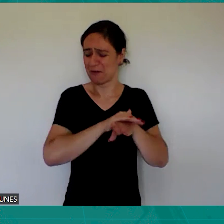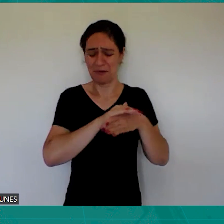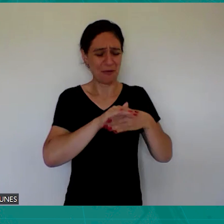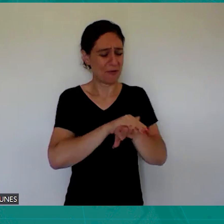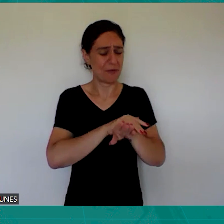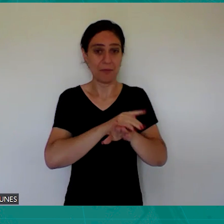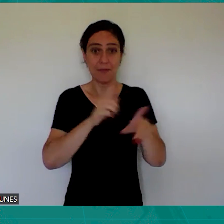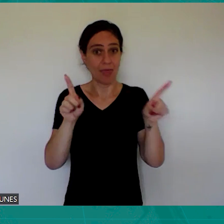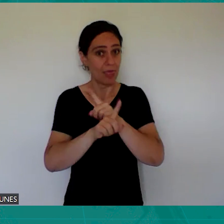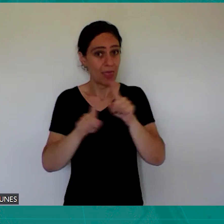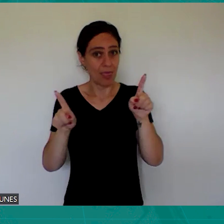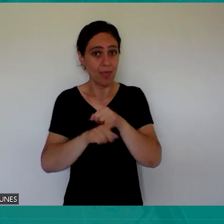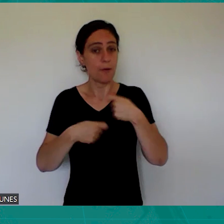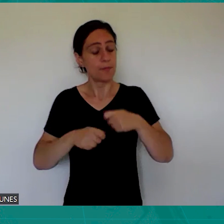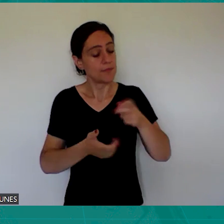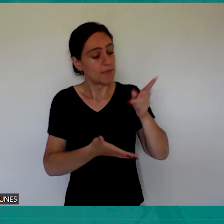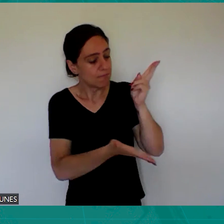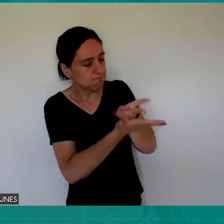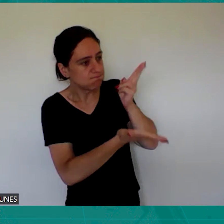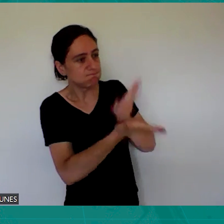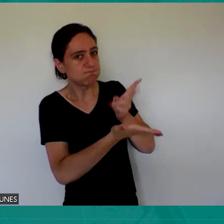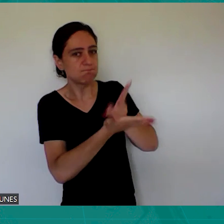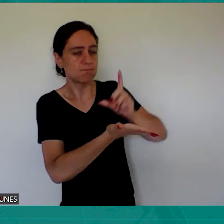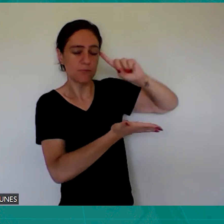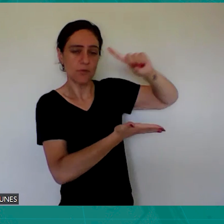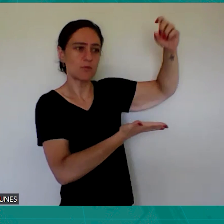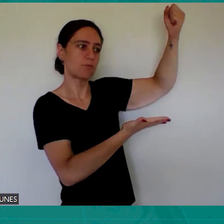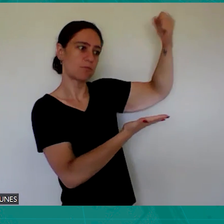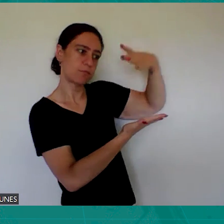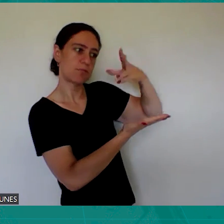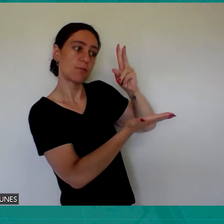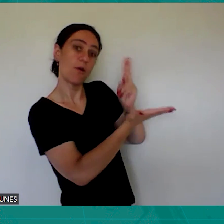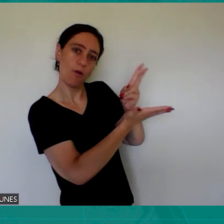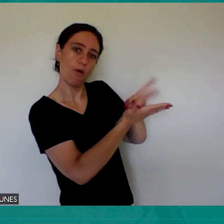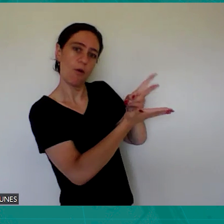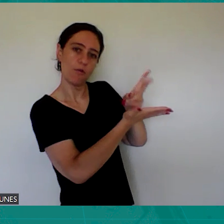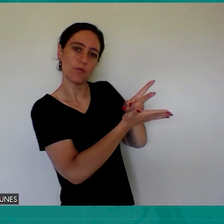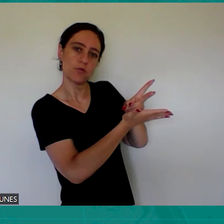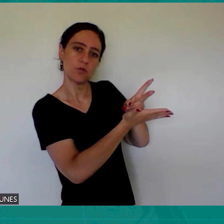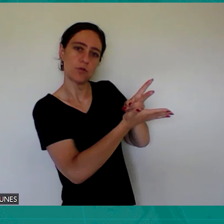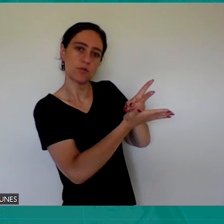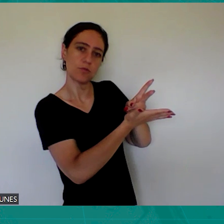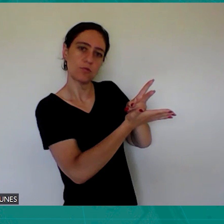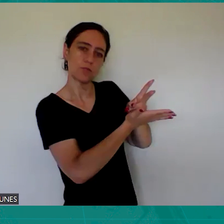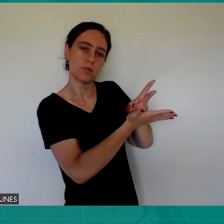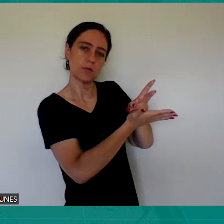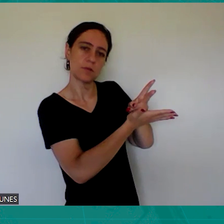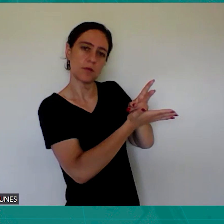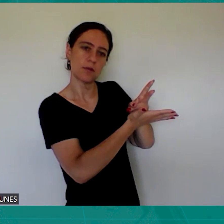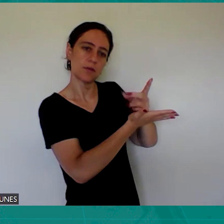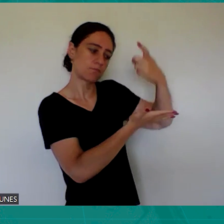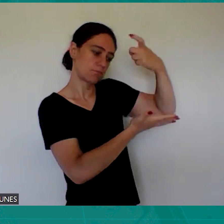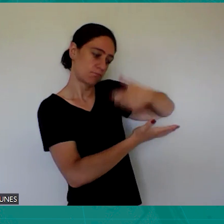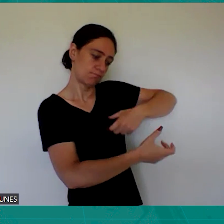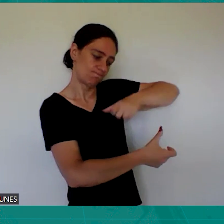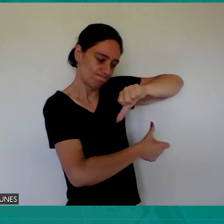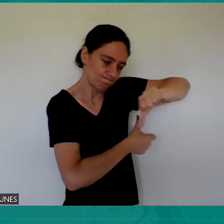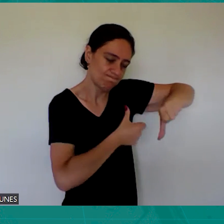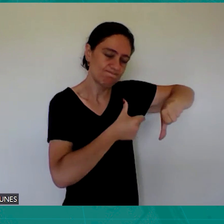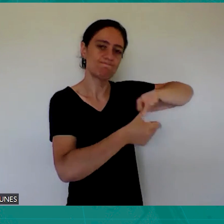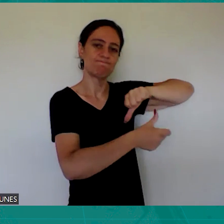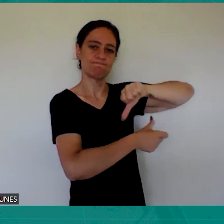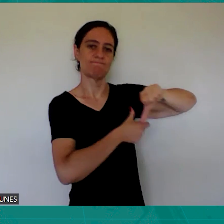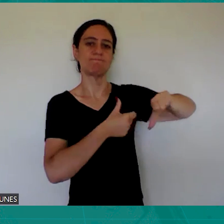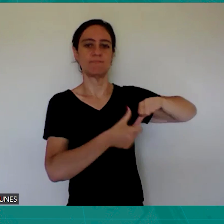vamos permanecer na luz, e a luz, né, nos trará grandes benefícios. Nós